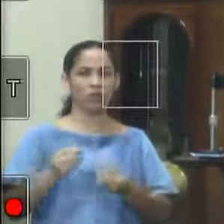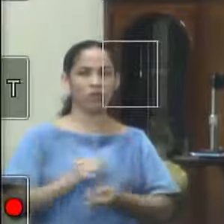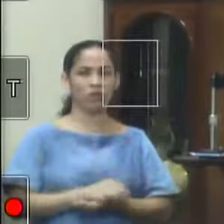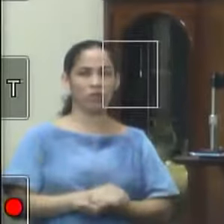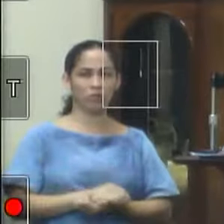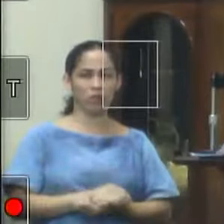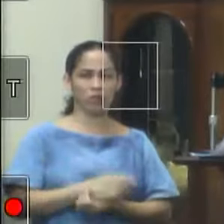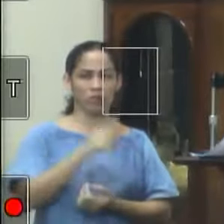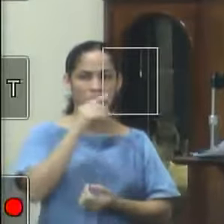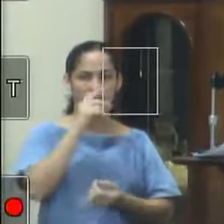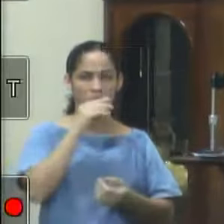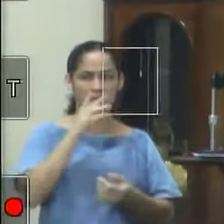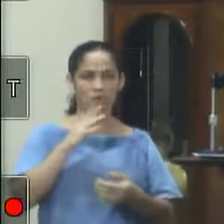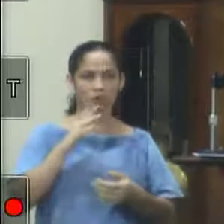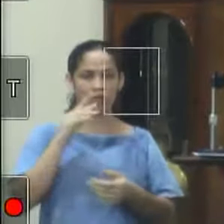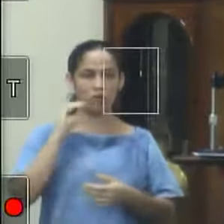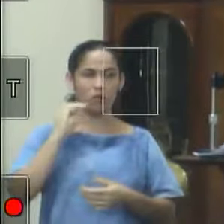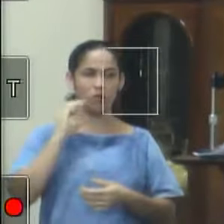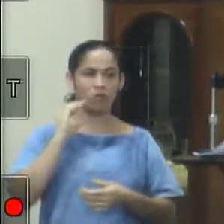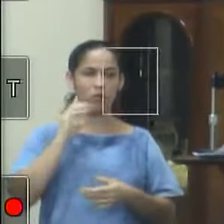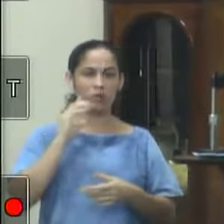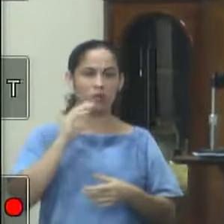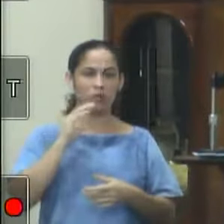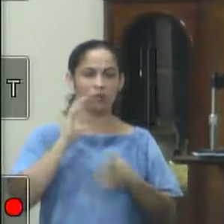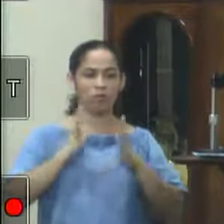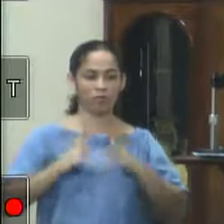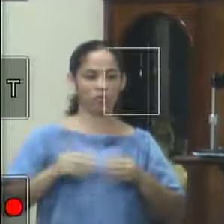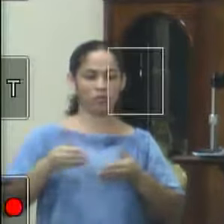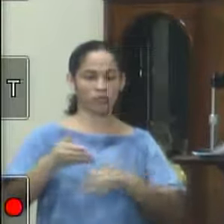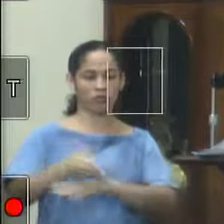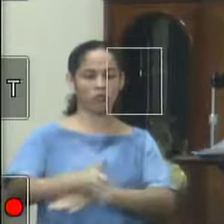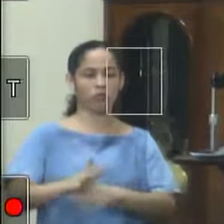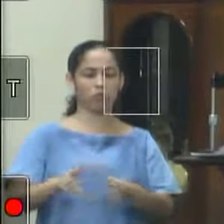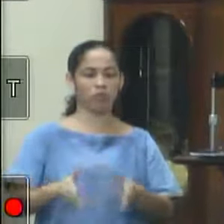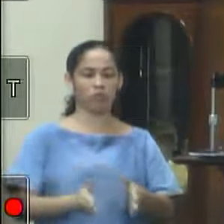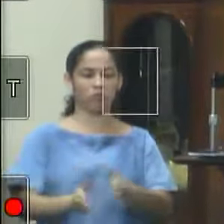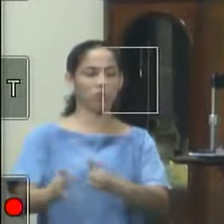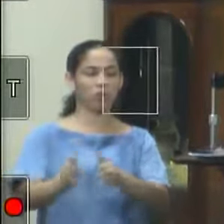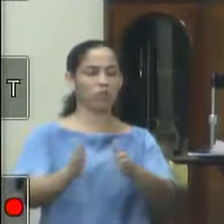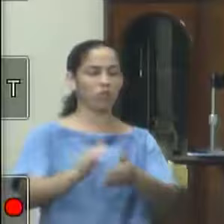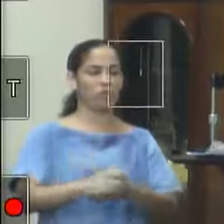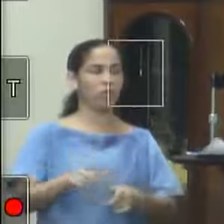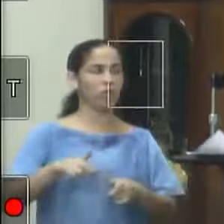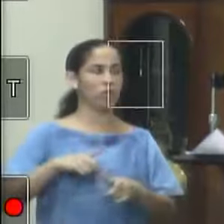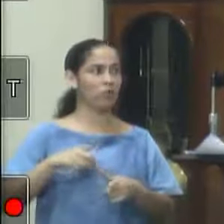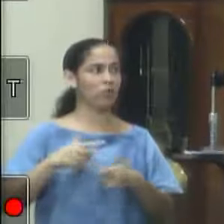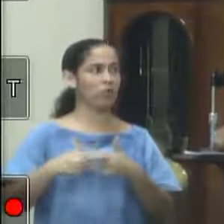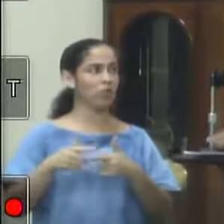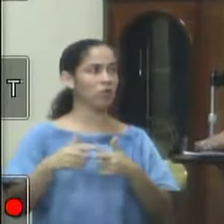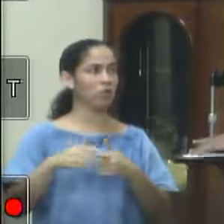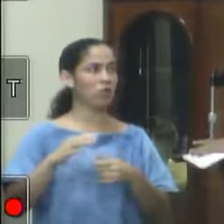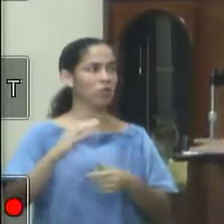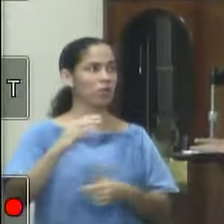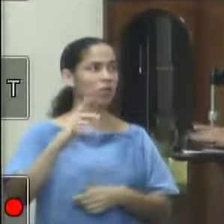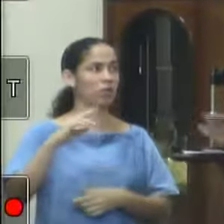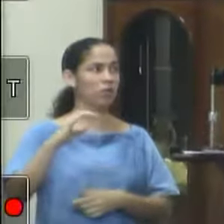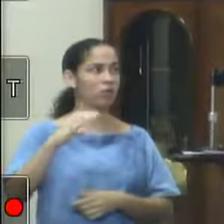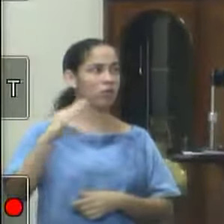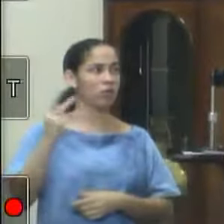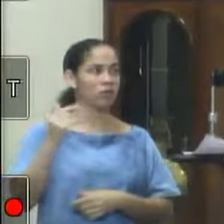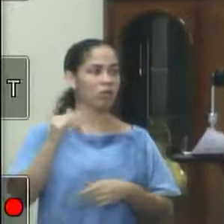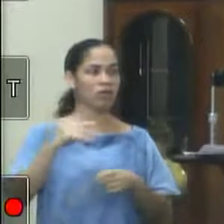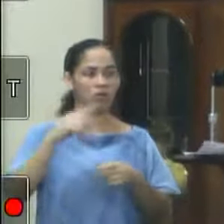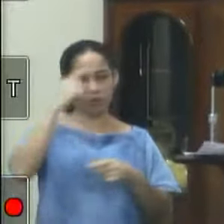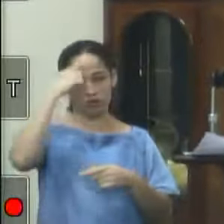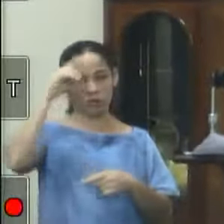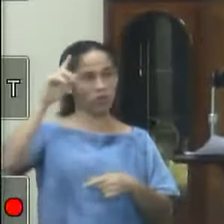aquela água cair limpa no rio. Essa semana passou também o problema da creche lá. Semana que